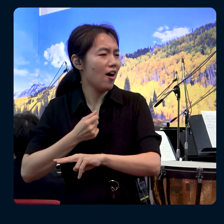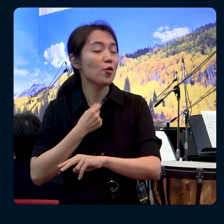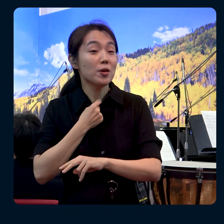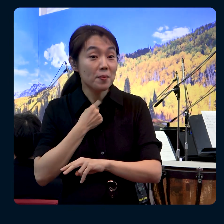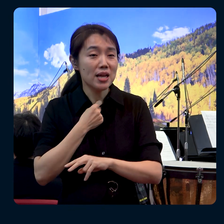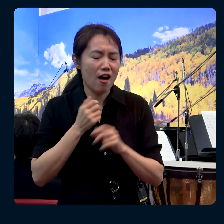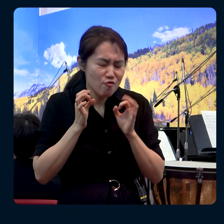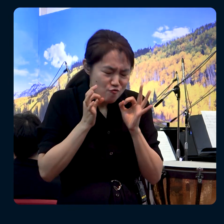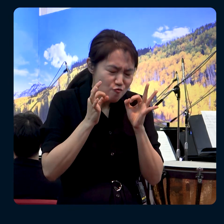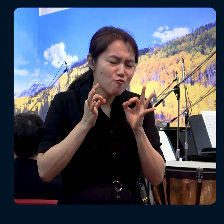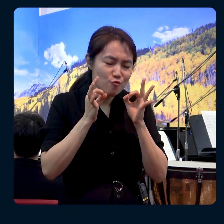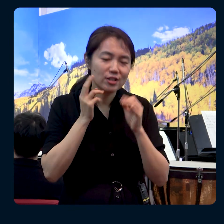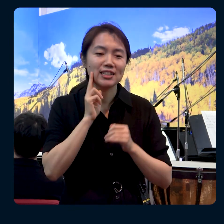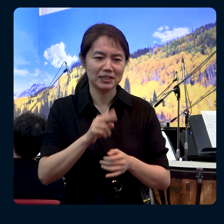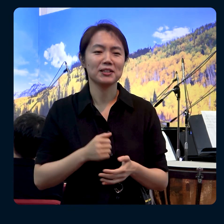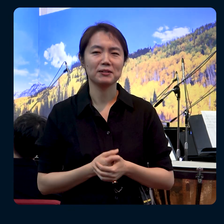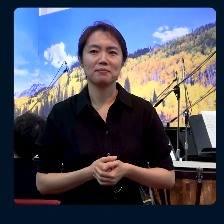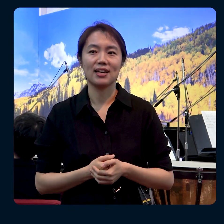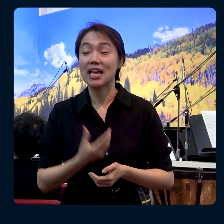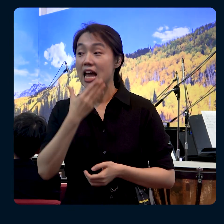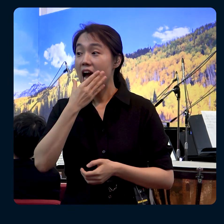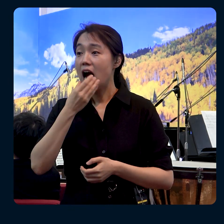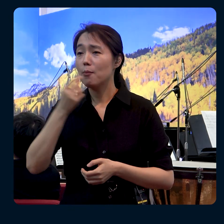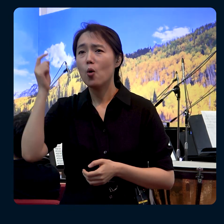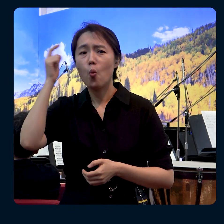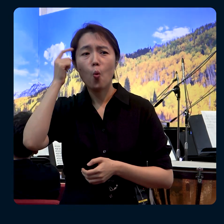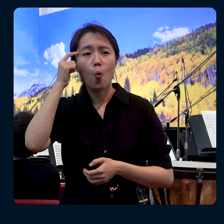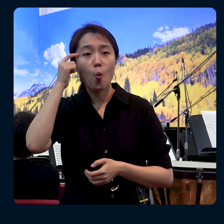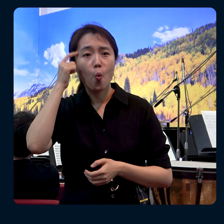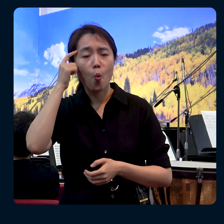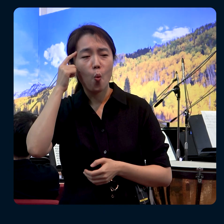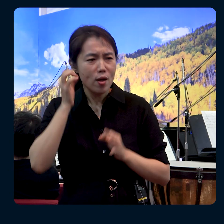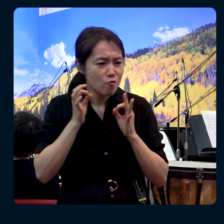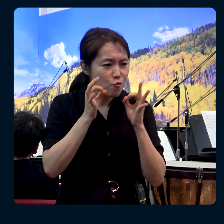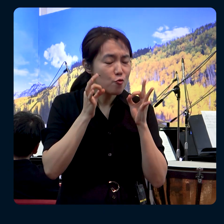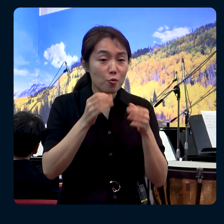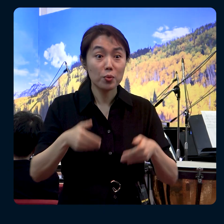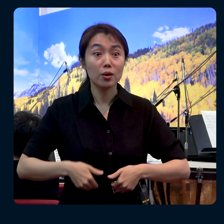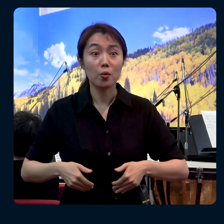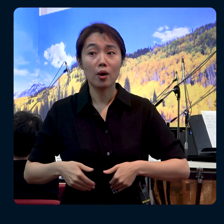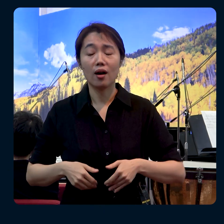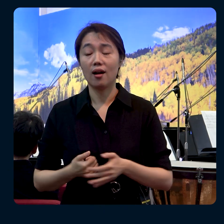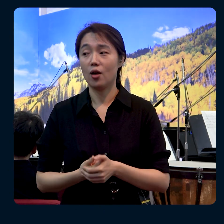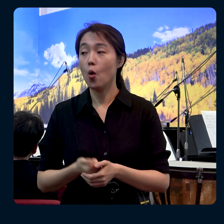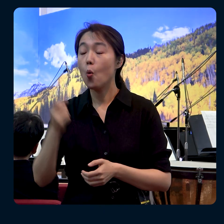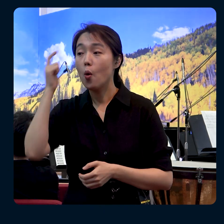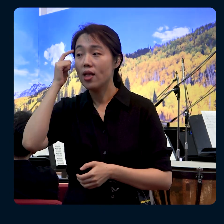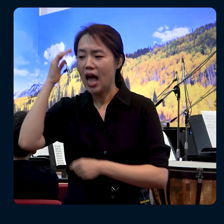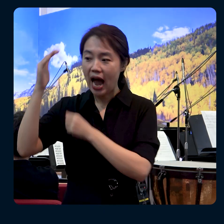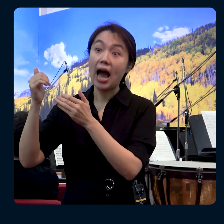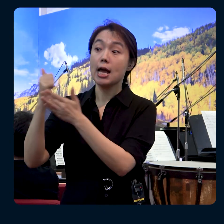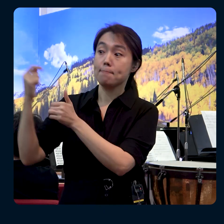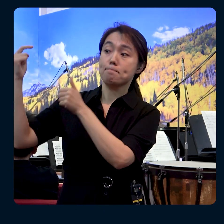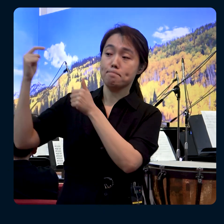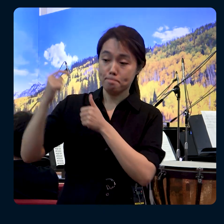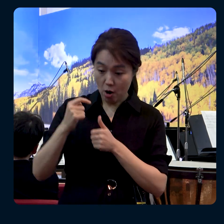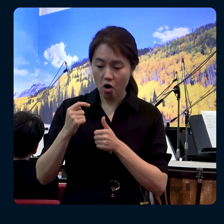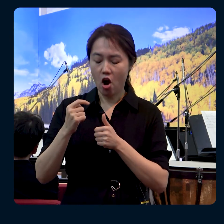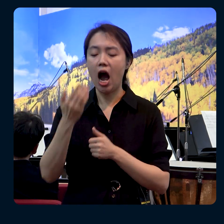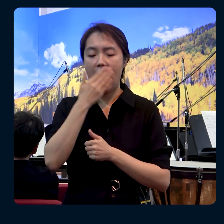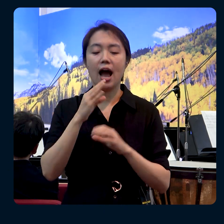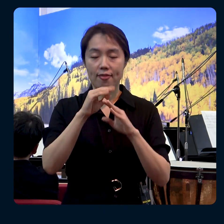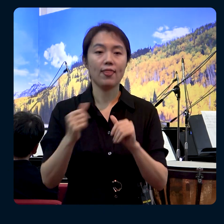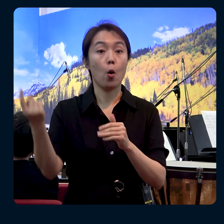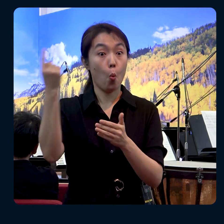했느냐? 아브라함은요, 하나님의 언약을 받고 가나안 땅에 왔지만 여전히 그 땅은 자기 땅이 아닙니다.